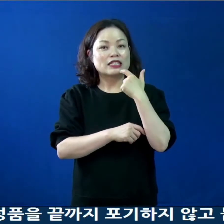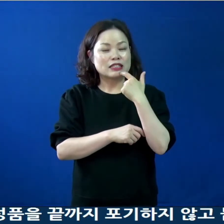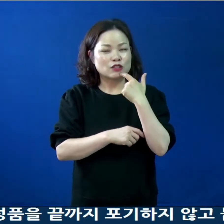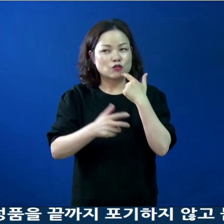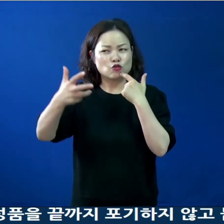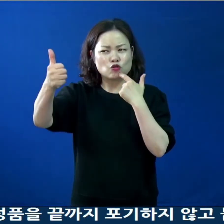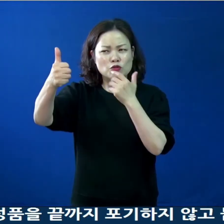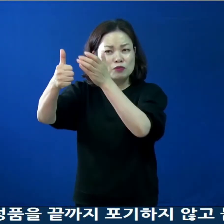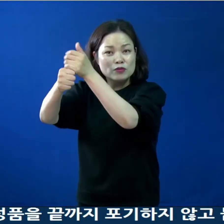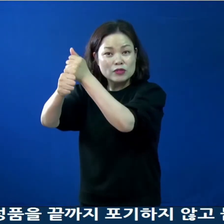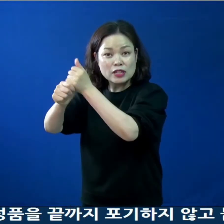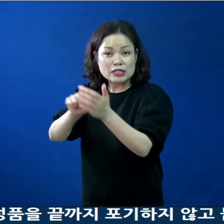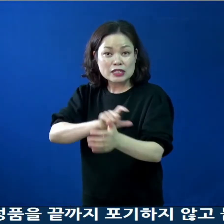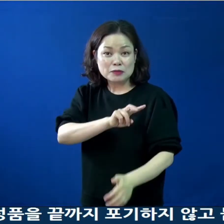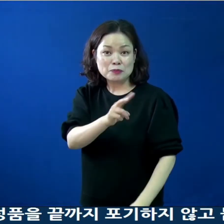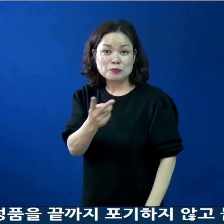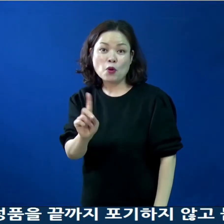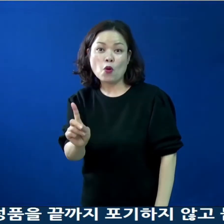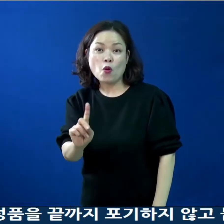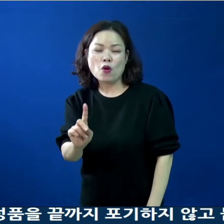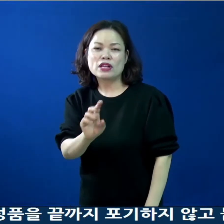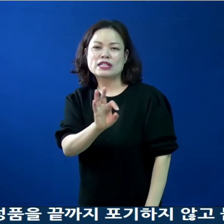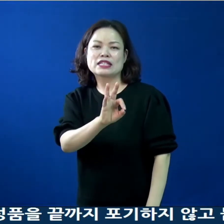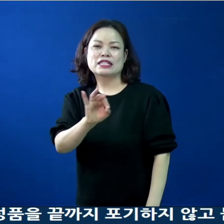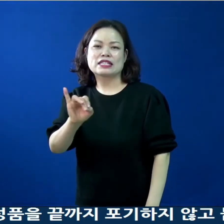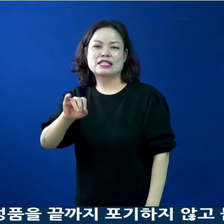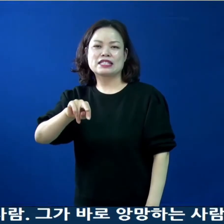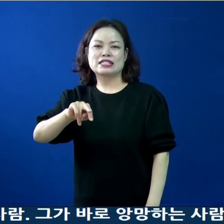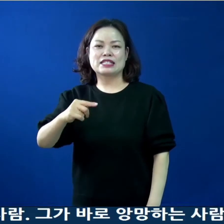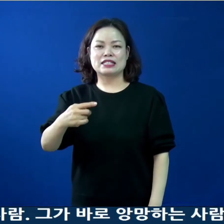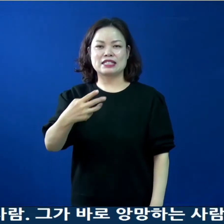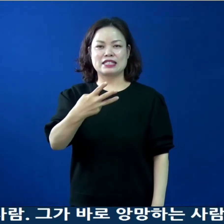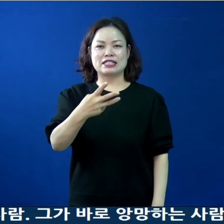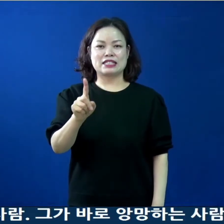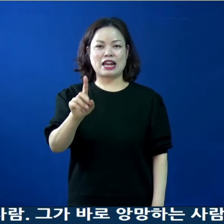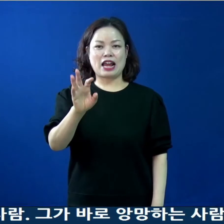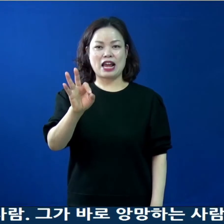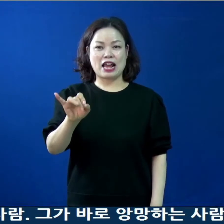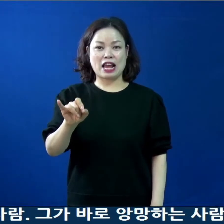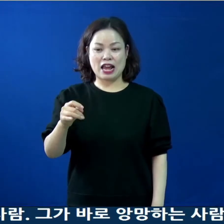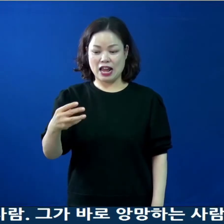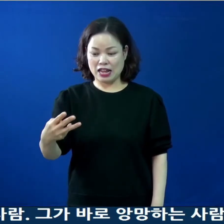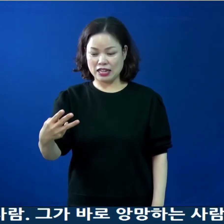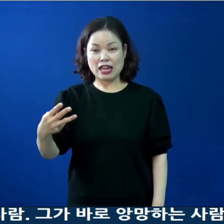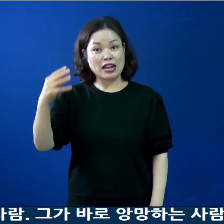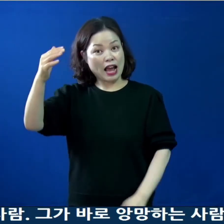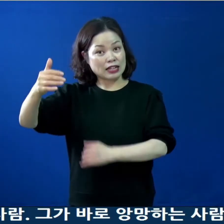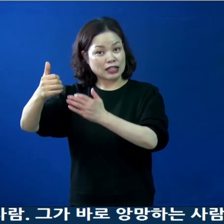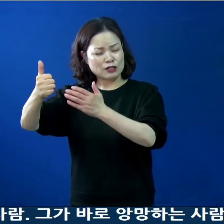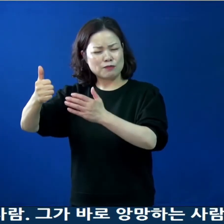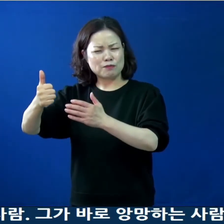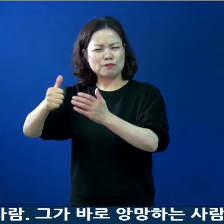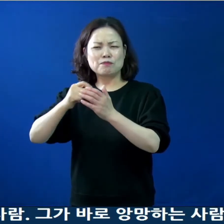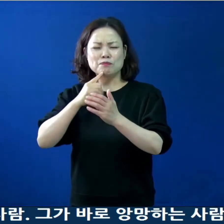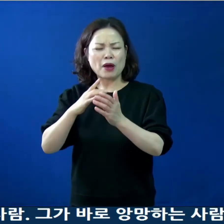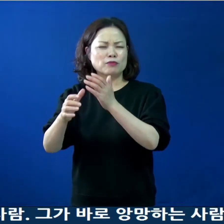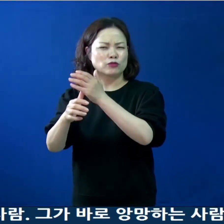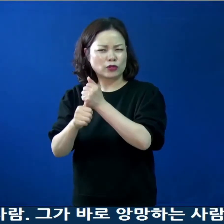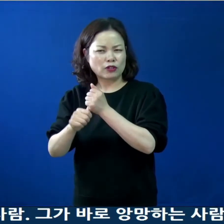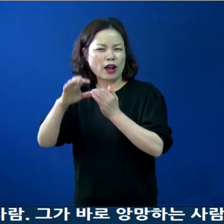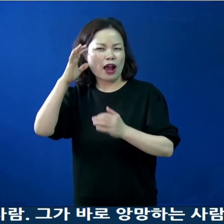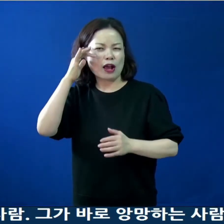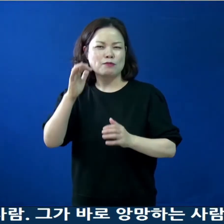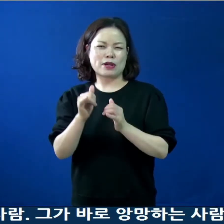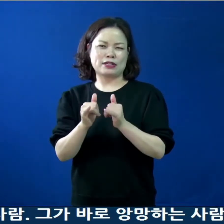딱 붙들 때 이름이 어떻게 바뀌었다고요? 이스라엘. 여러분, 이스라엘이 바로 하나님만 붙드는 앙망하는 자라는